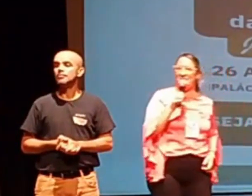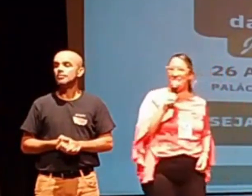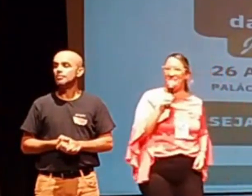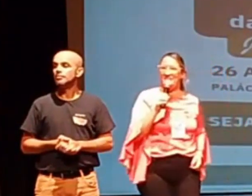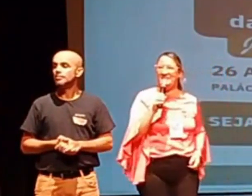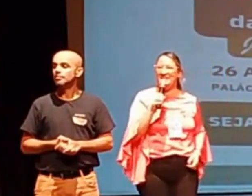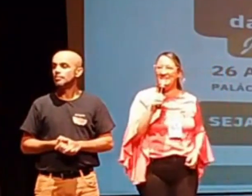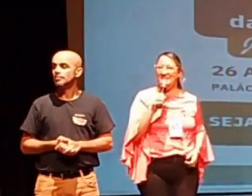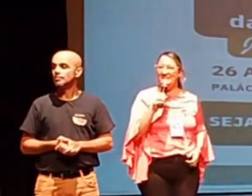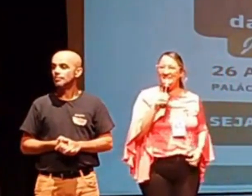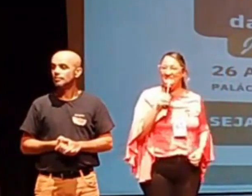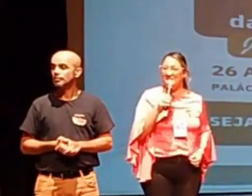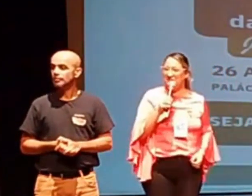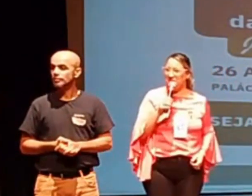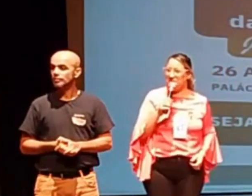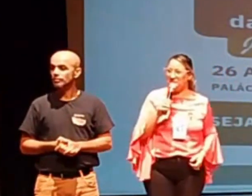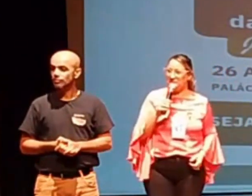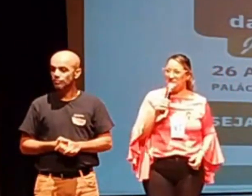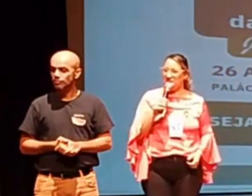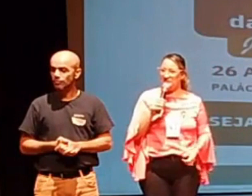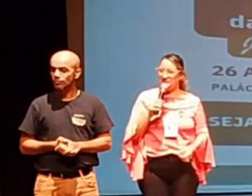Certinho.